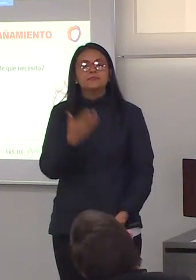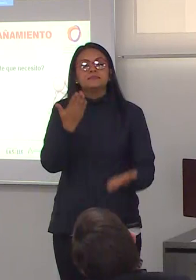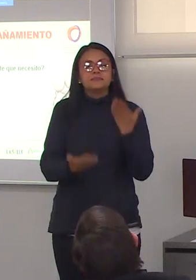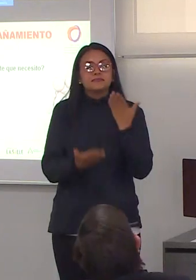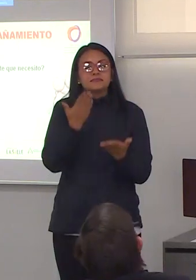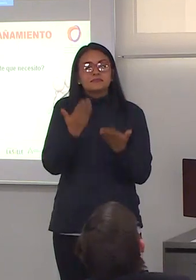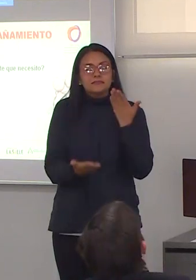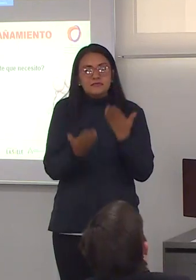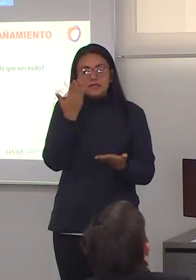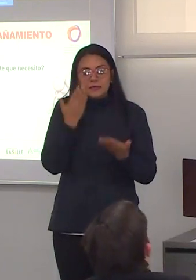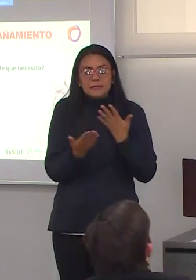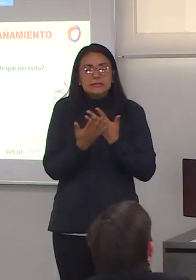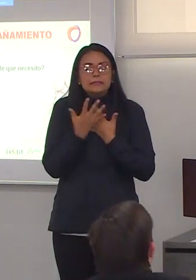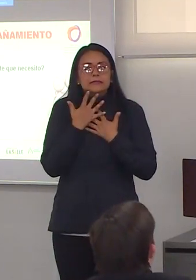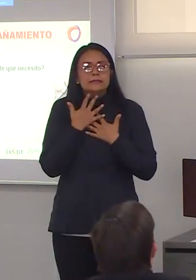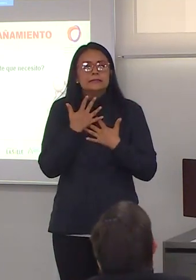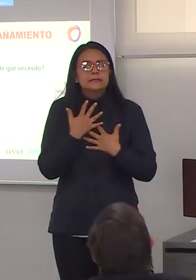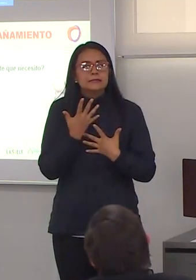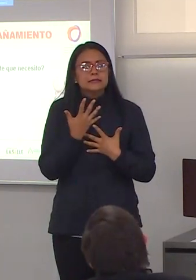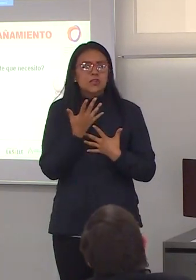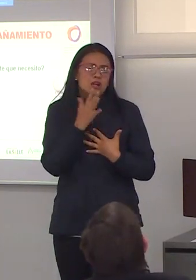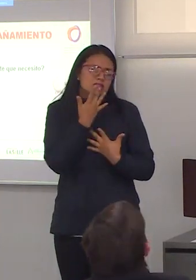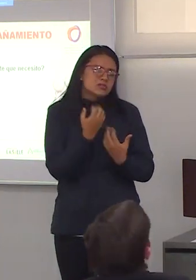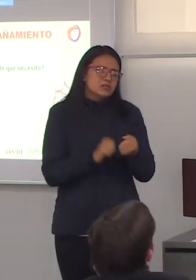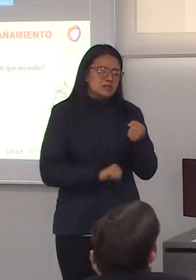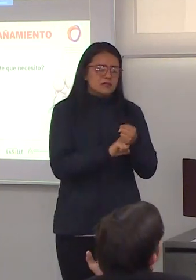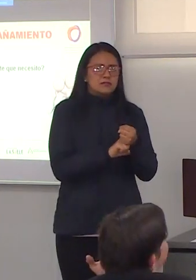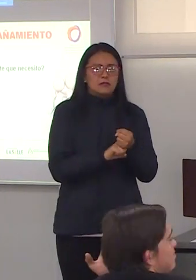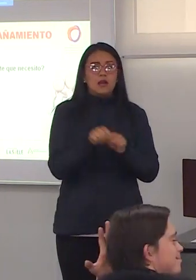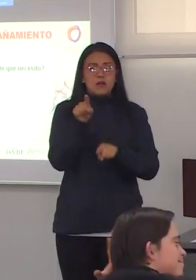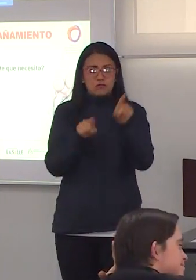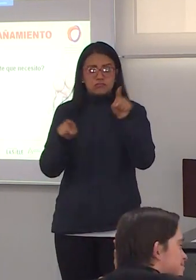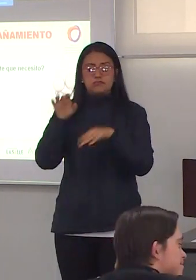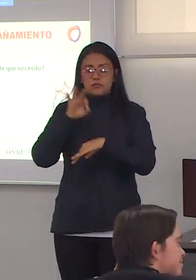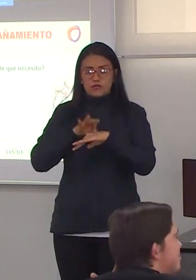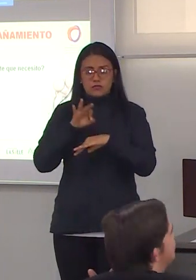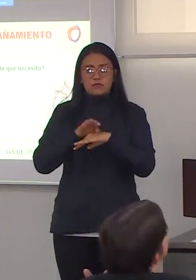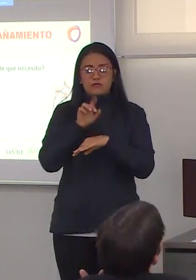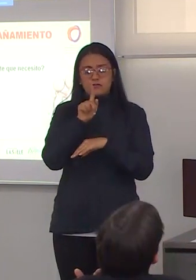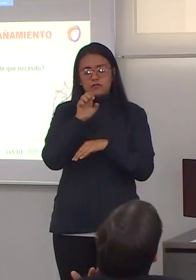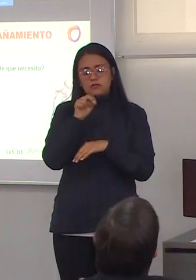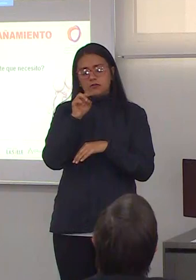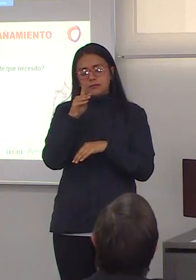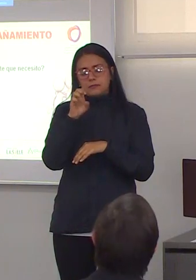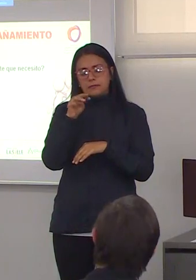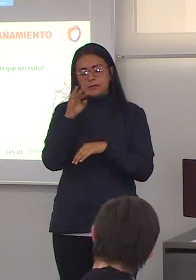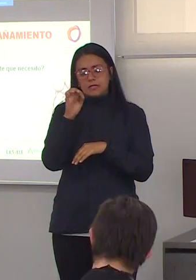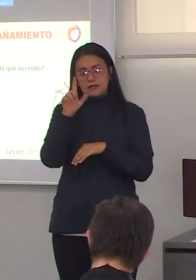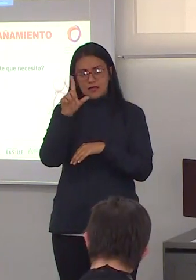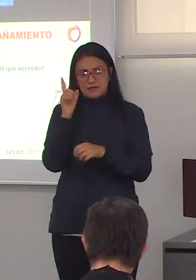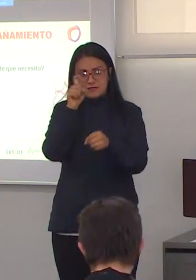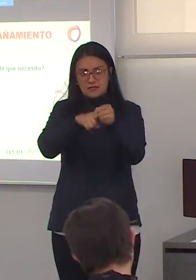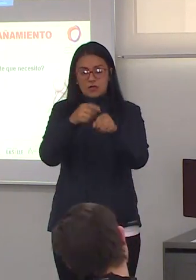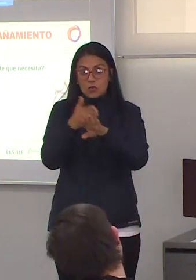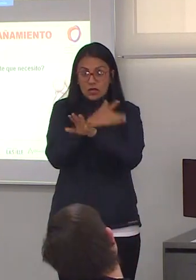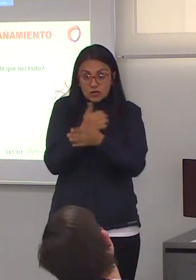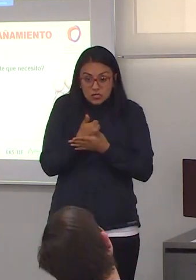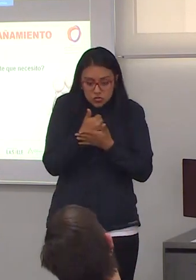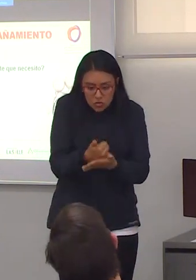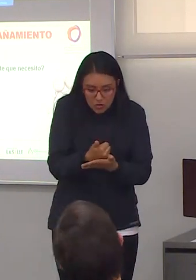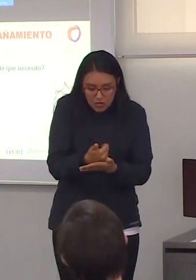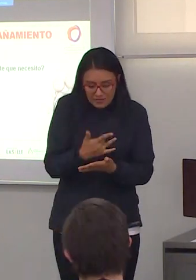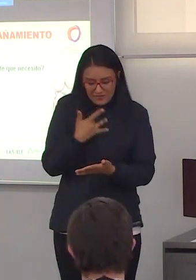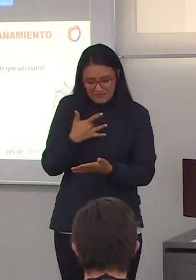también del deseo yo quiero apoyar muchas personas que están en fundamental dicen es que yo entro a fundamental porque cuando yo ayudo yo me